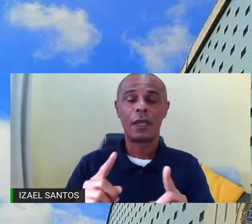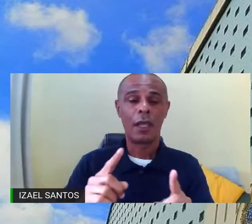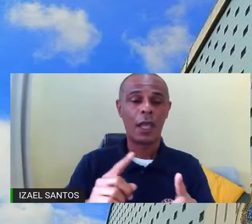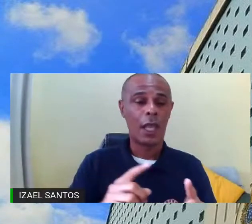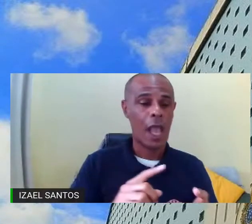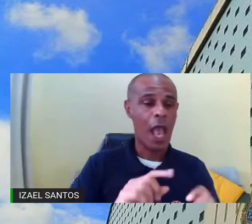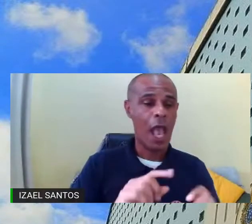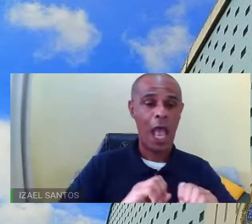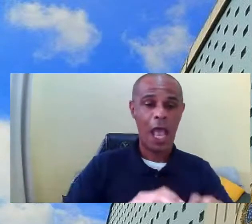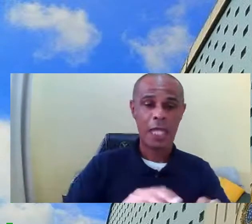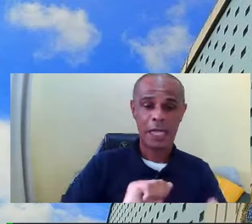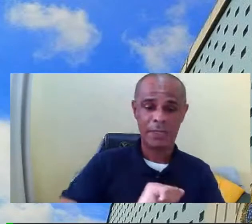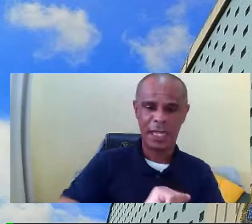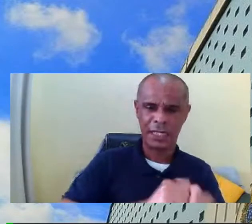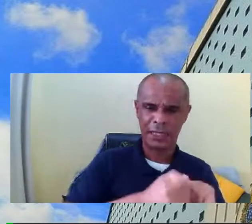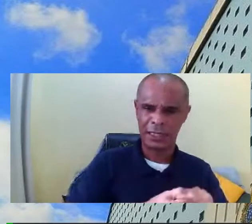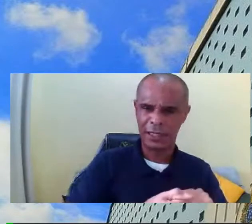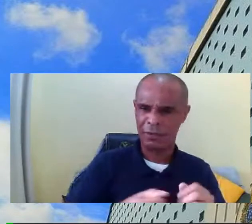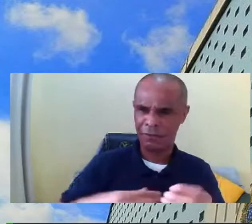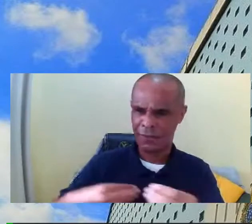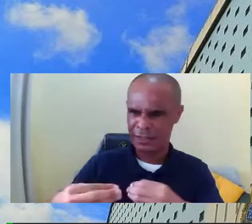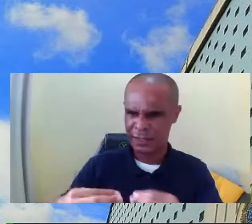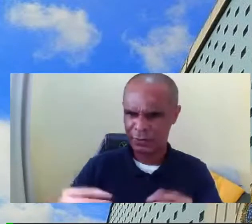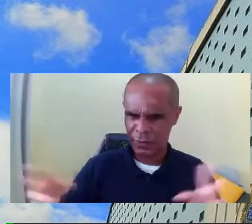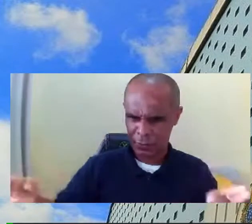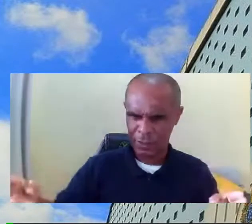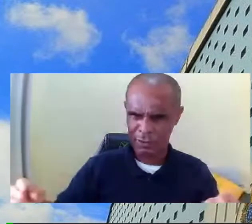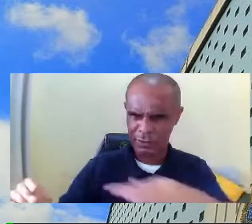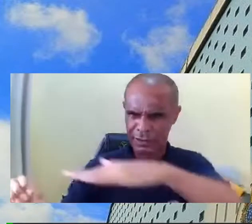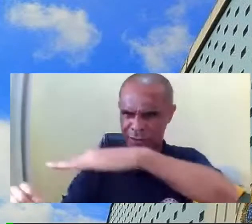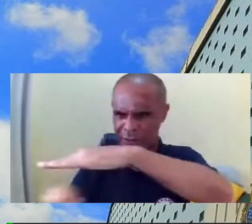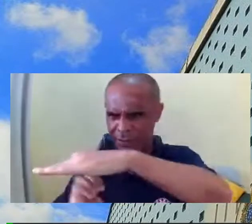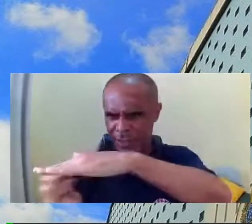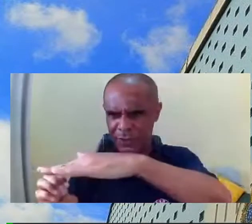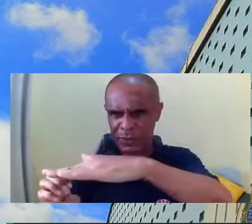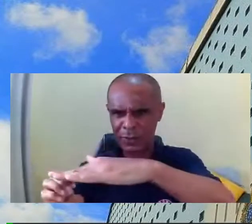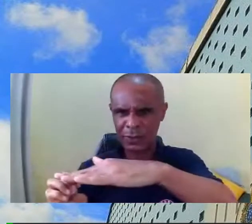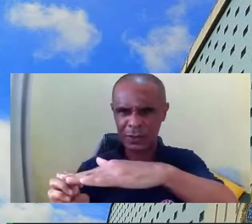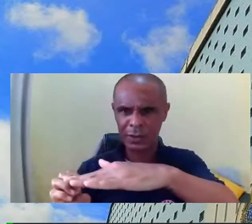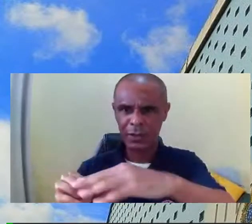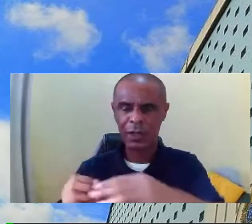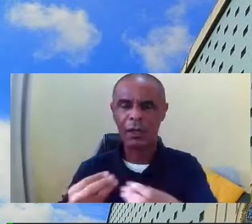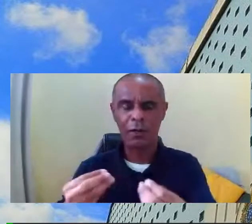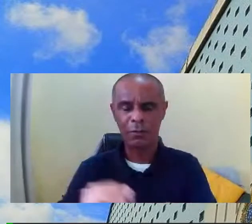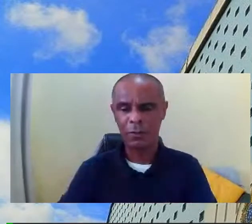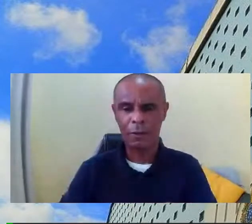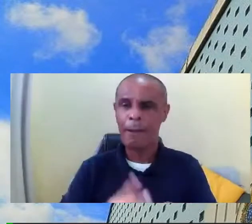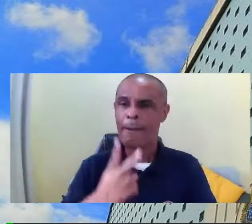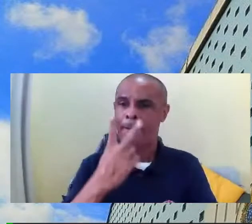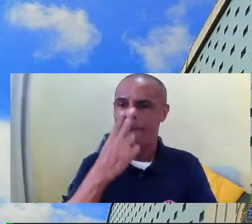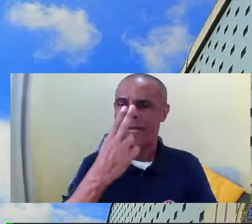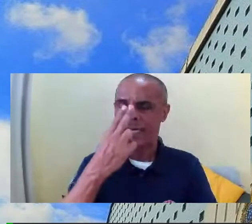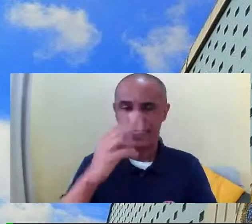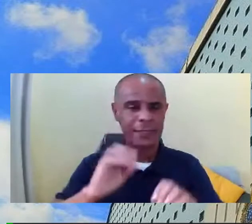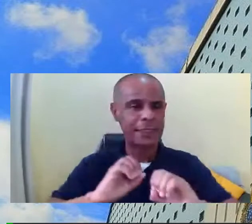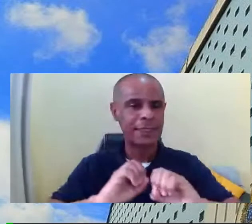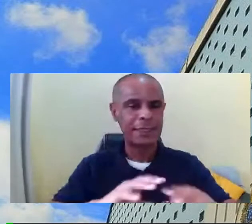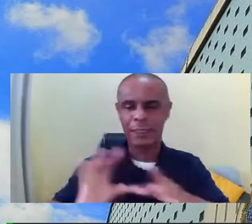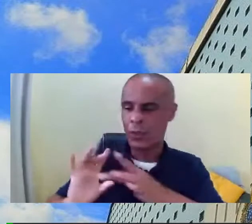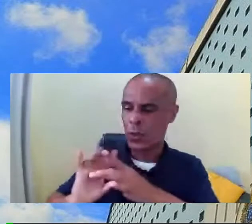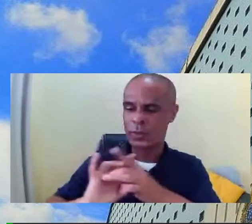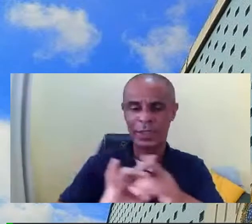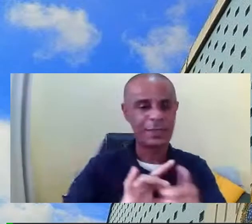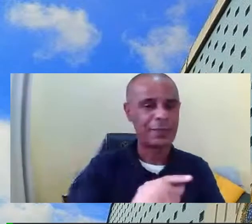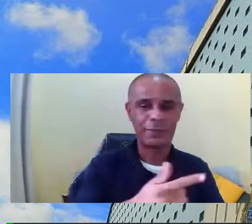a essa flexibilidade, eu não sei como se faz sem fragmentar o ensino. Porque os senhores que são professores, os senhores que são